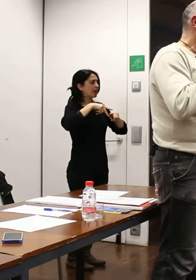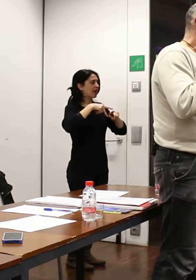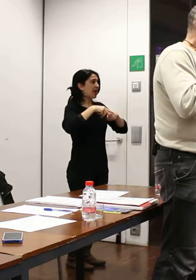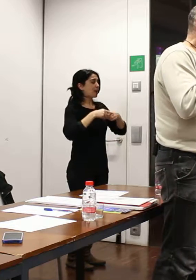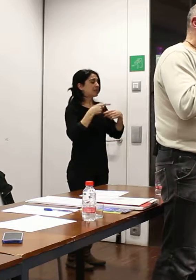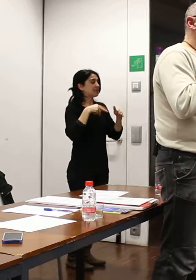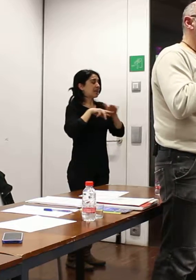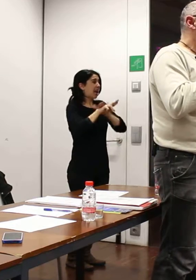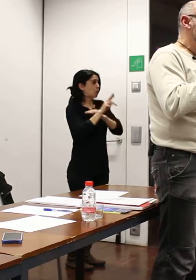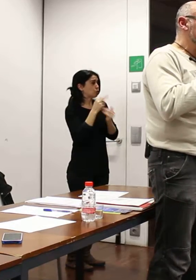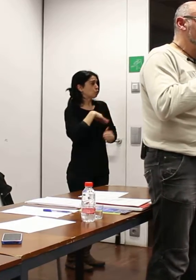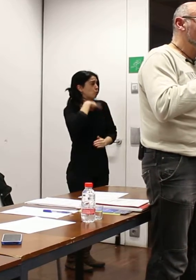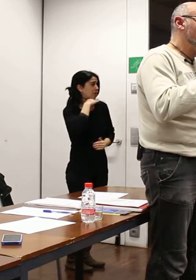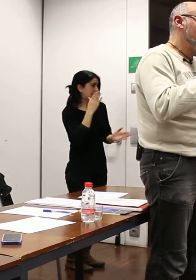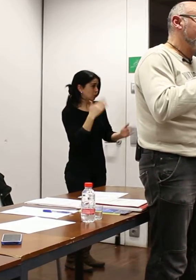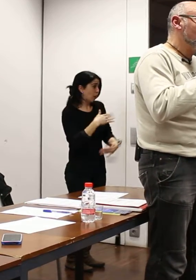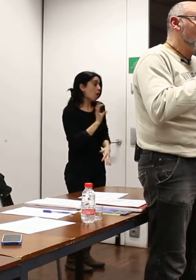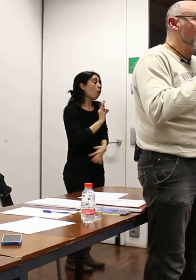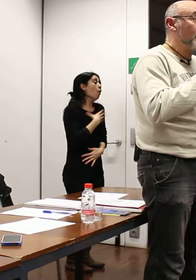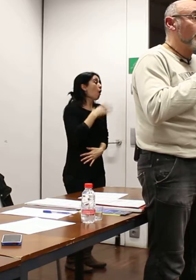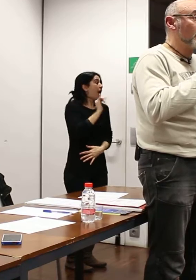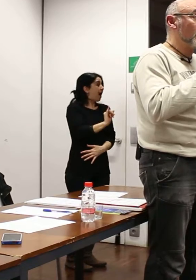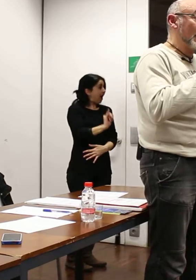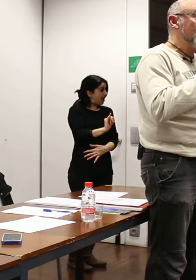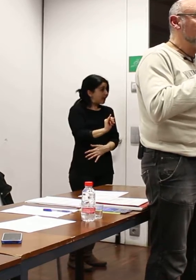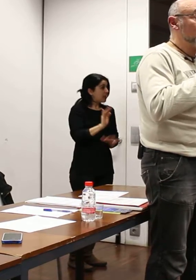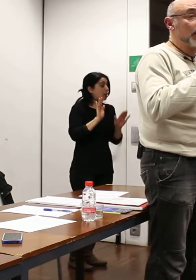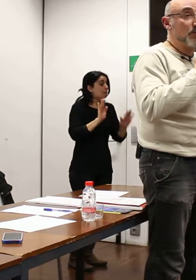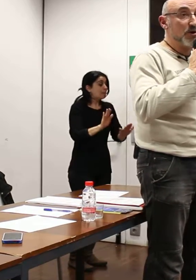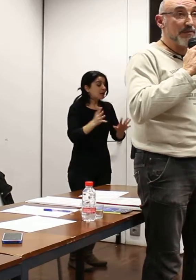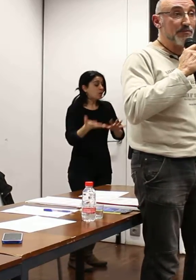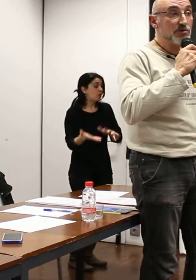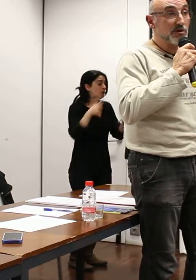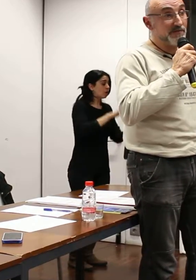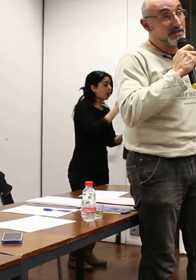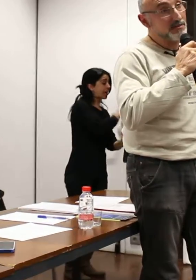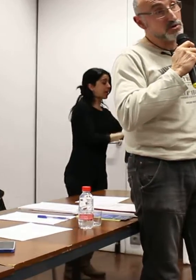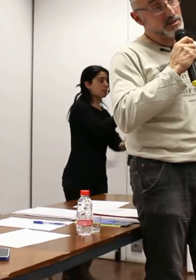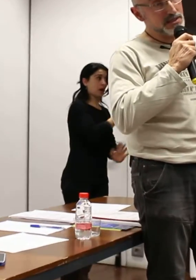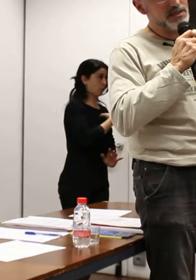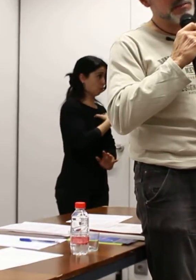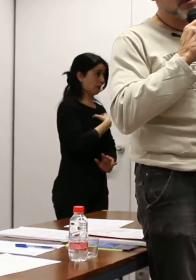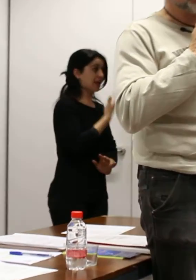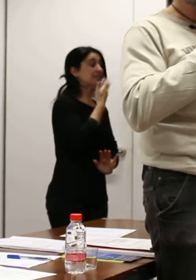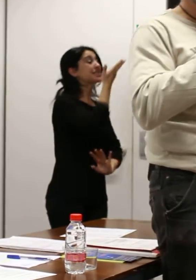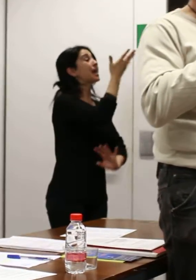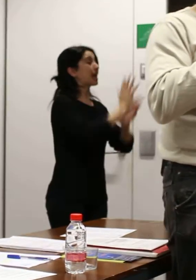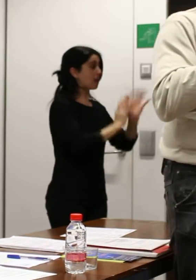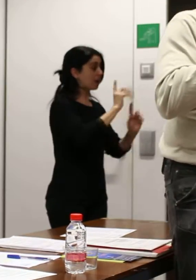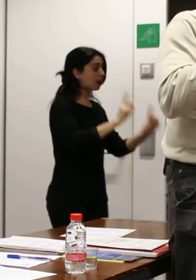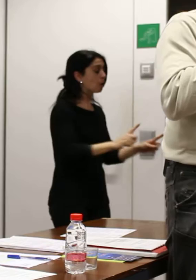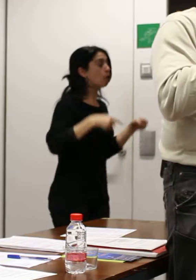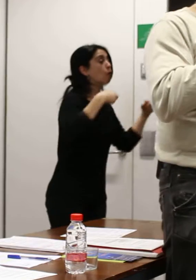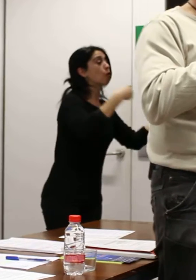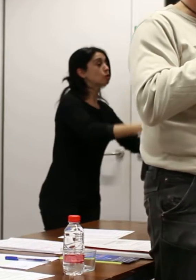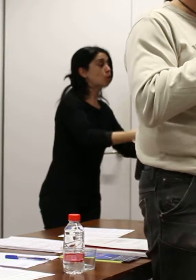y sencillamente no lo tenemos porque no lo podemos quemar, porque como lo quememos nos enfrentaremos con el siguiente problema